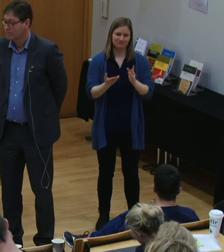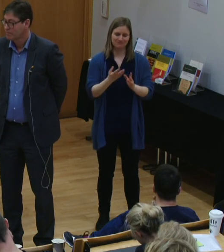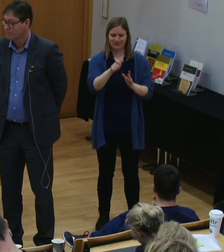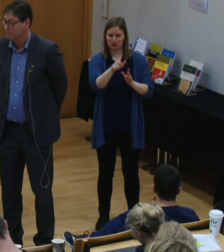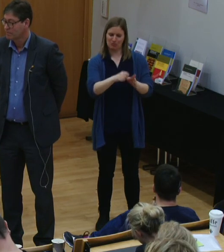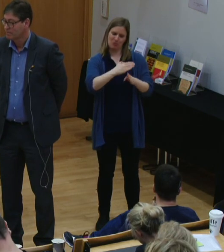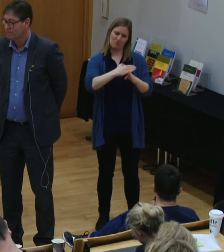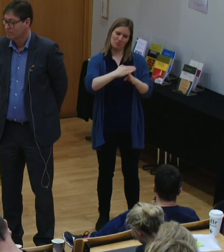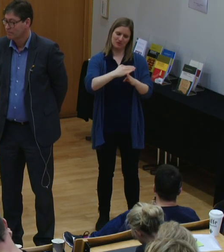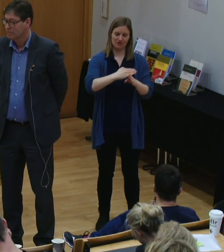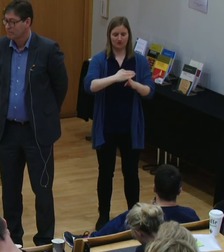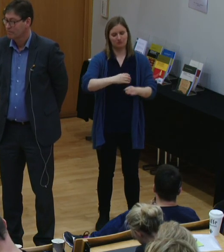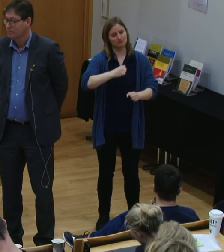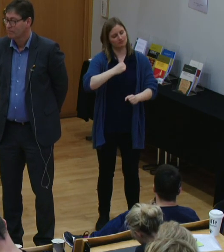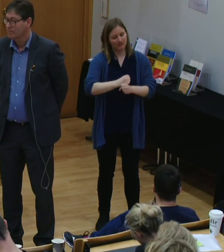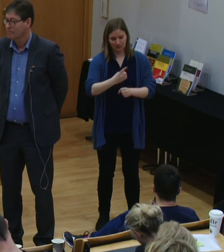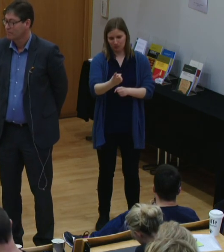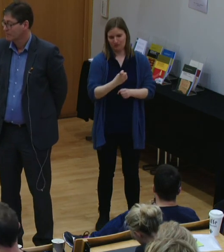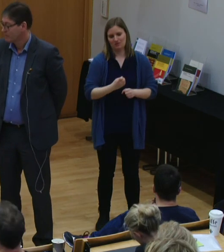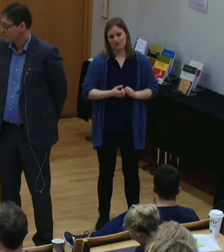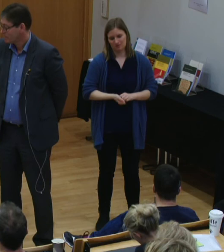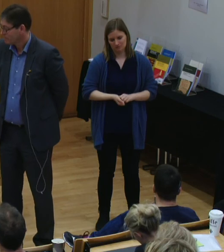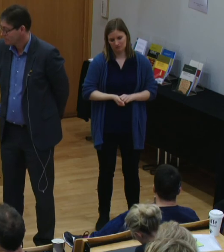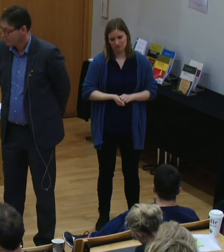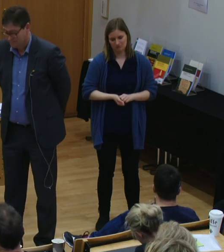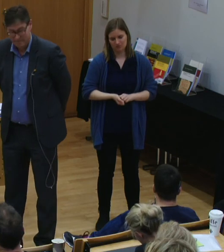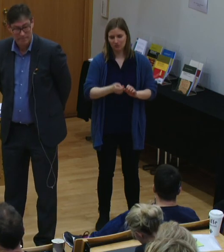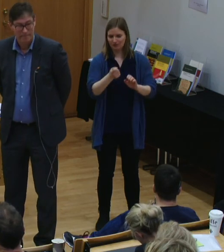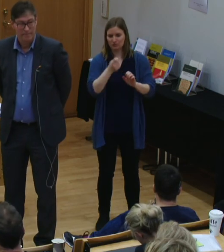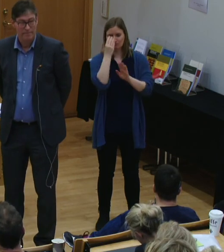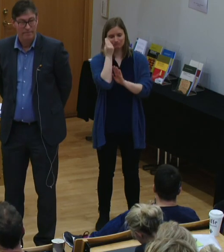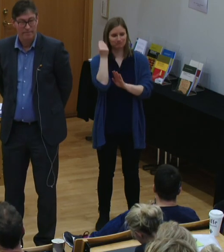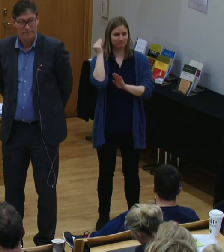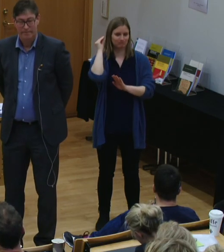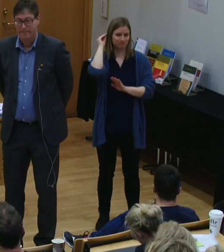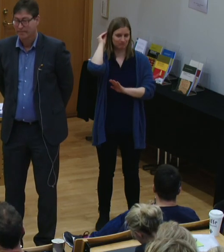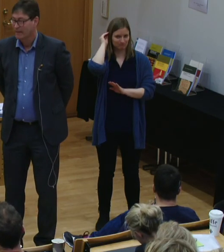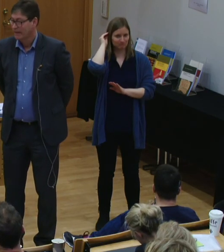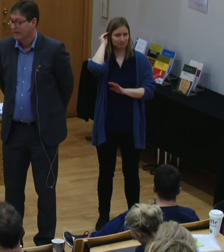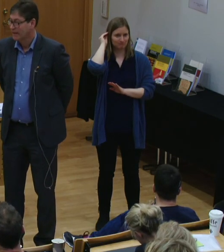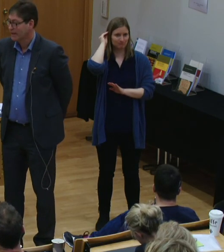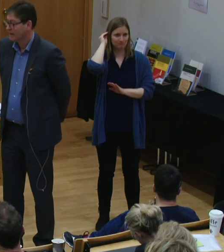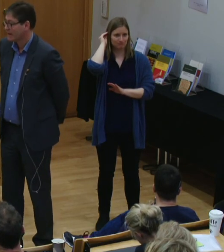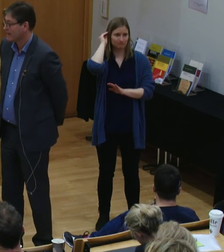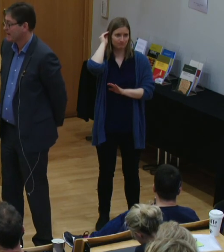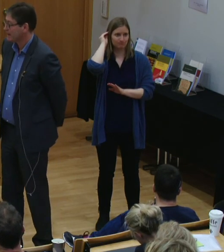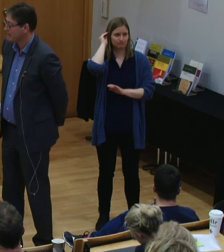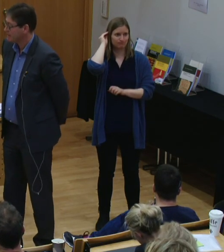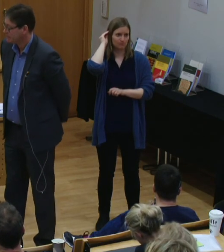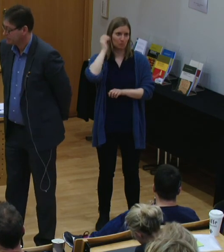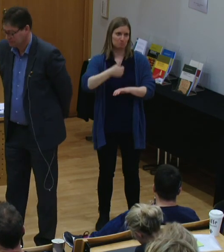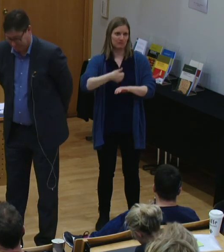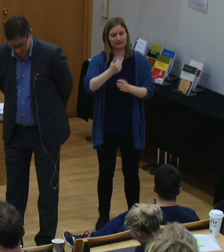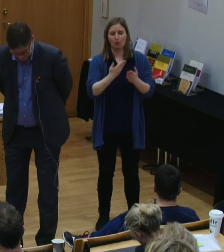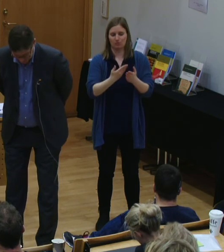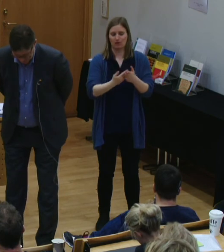målinger ytterst utfordrende, synes jeg, og det noe som man må ta med oss som en viktig